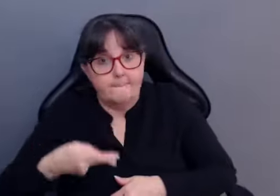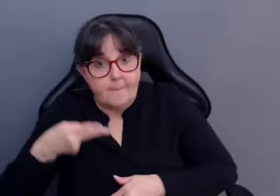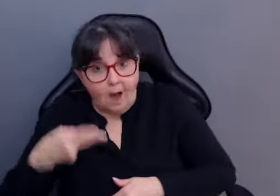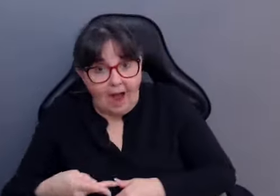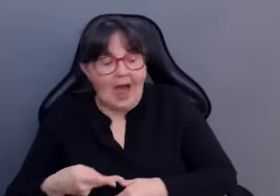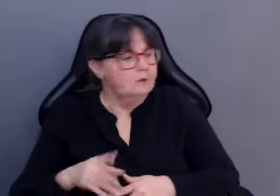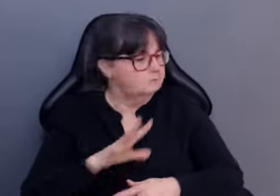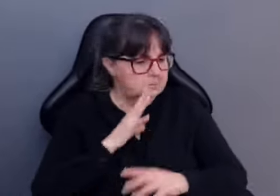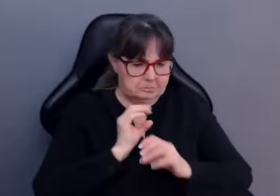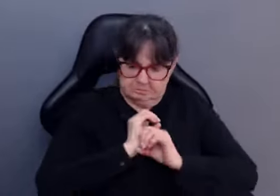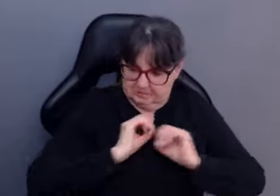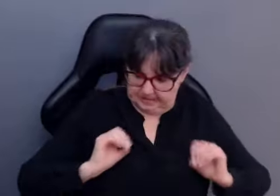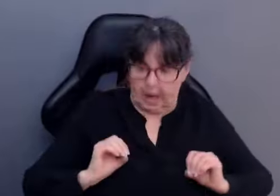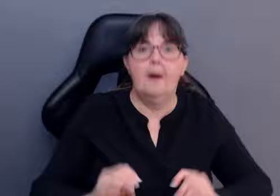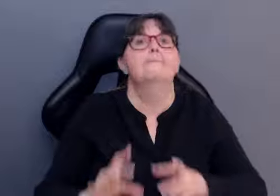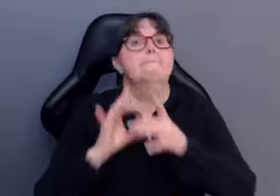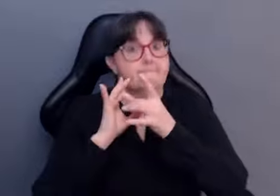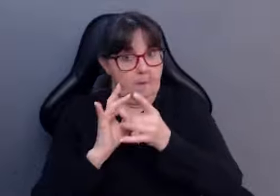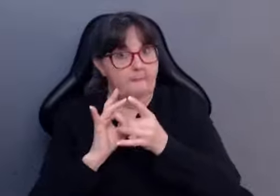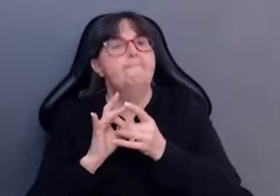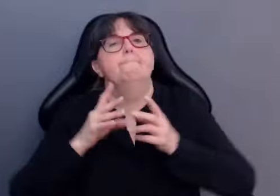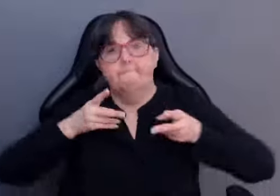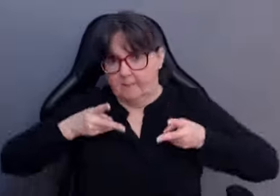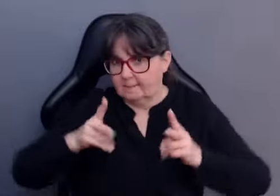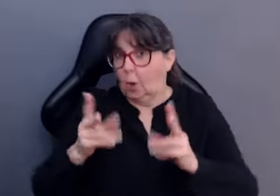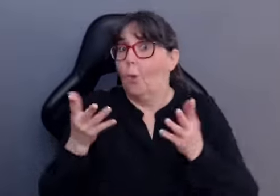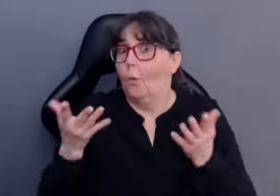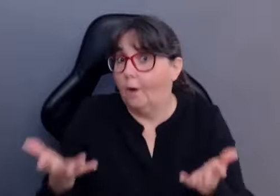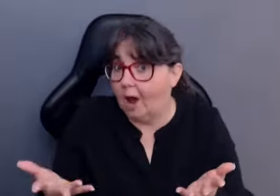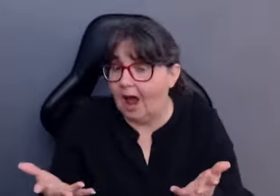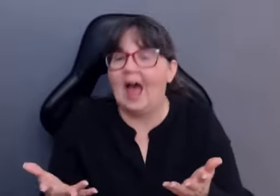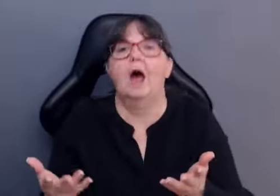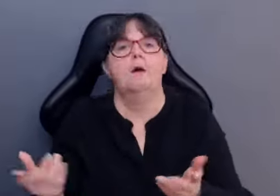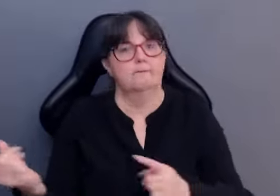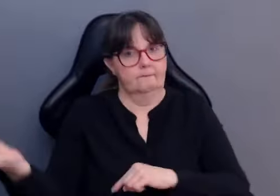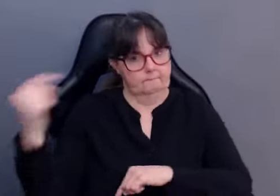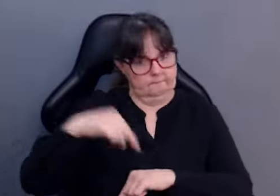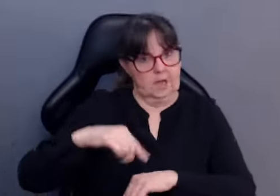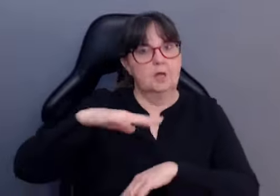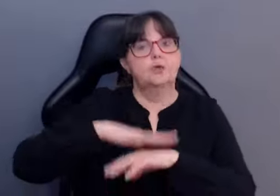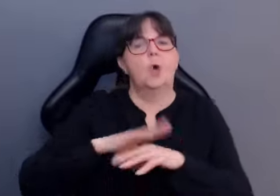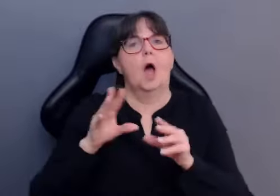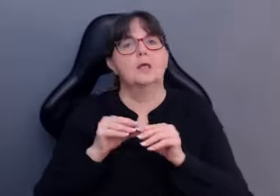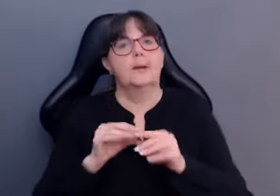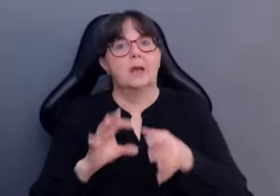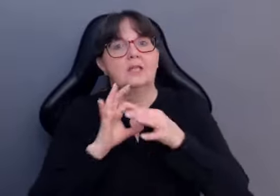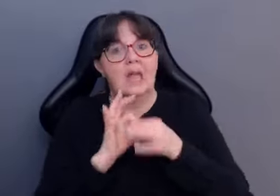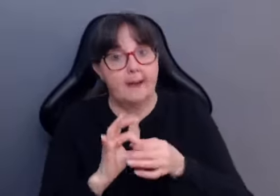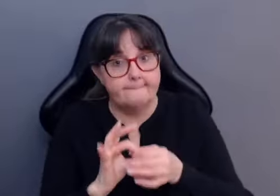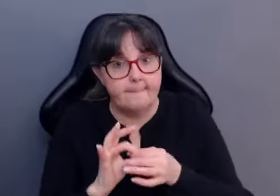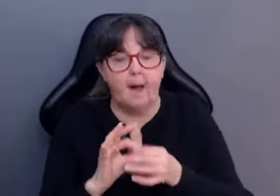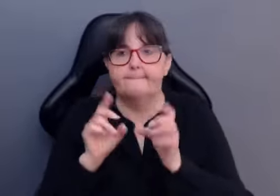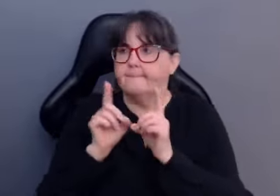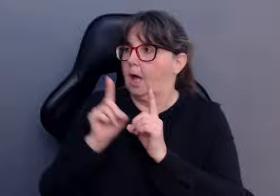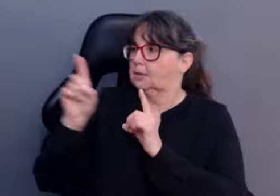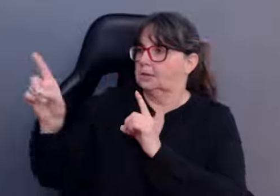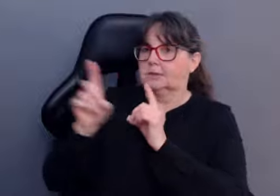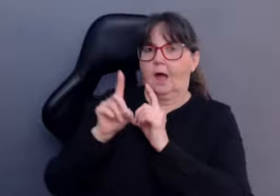corporation, les membres peuvent participer à une assemblée des membres permettant à tous les